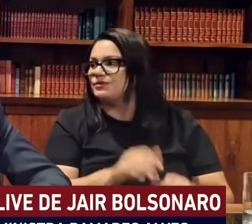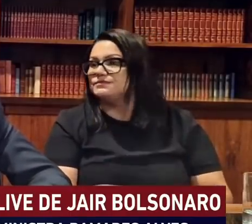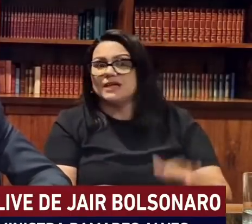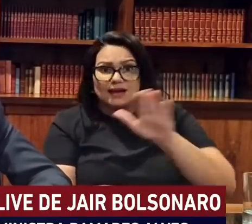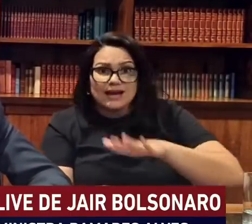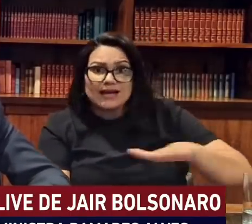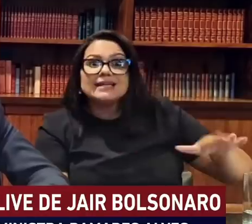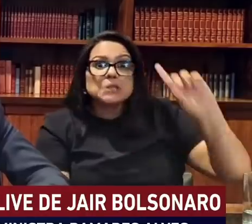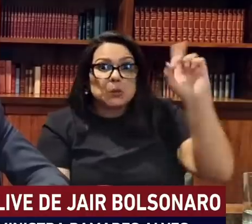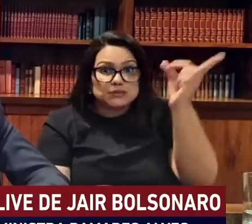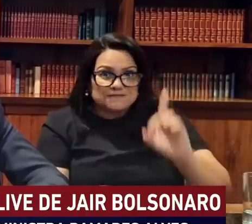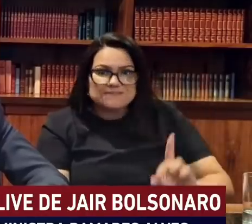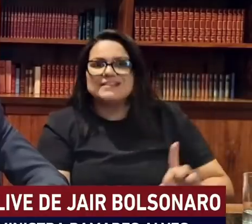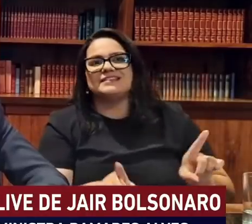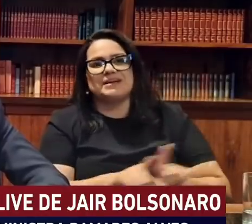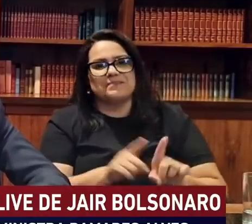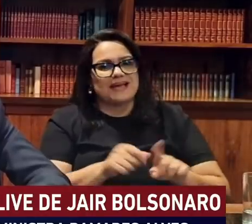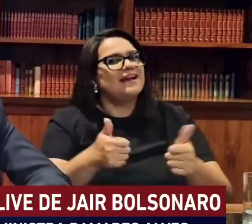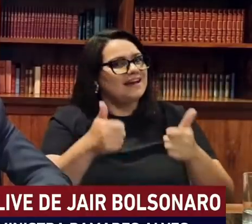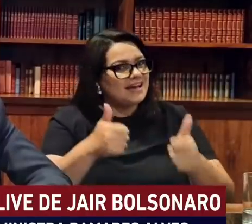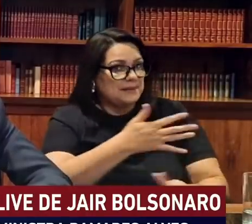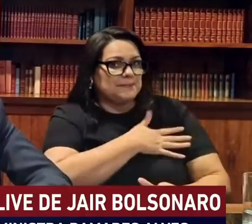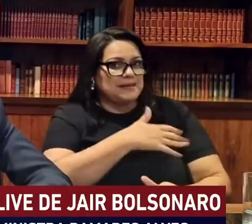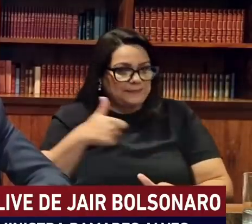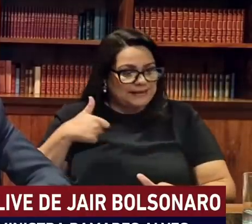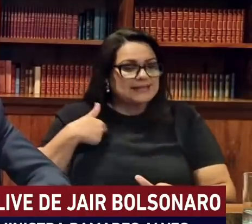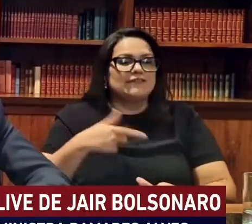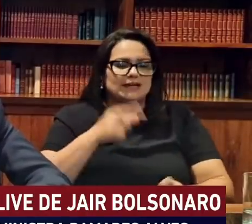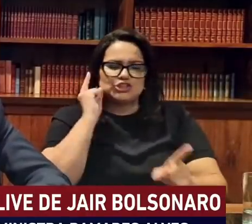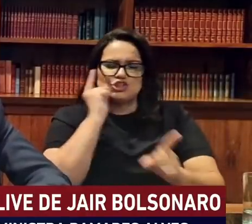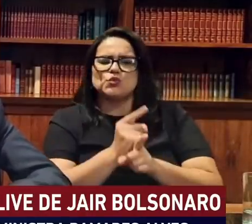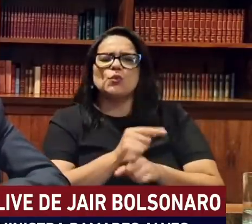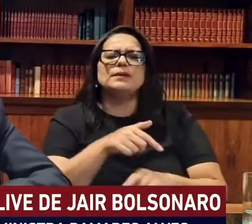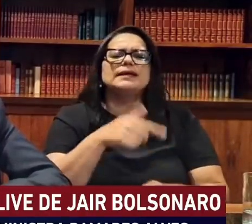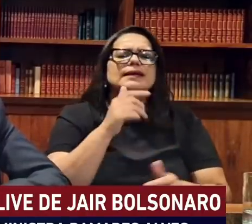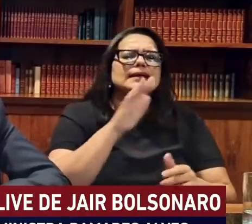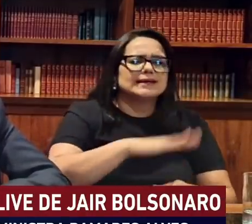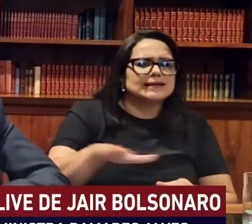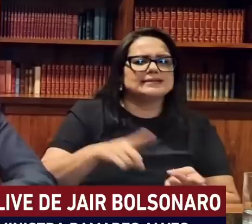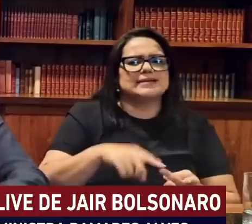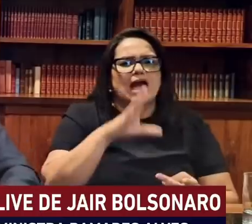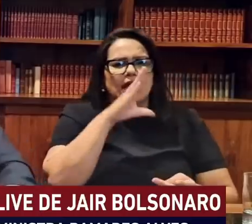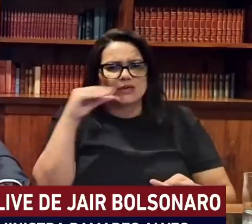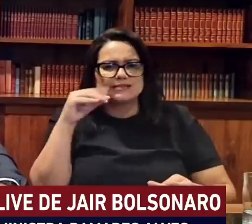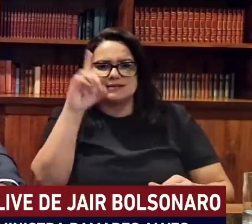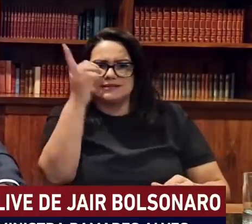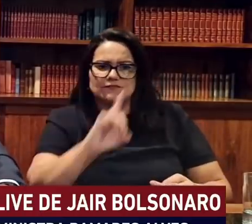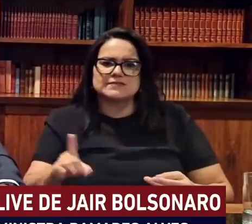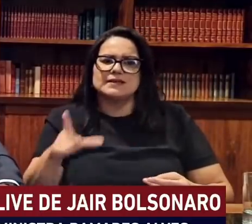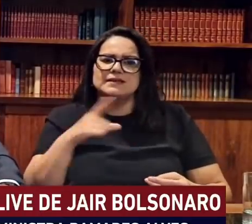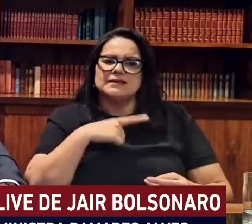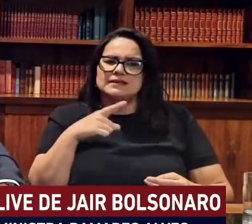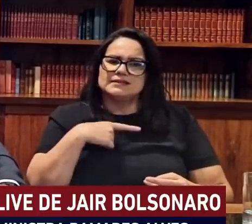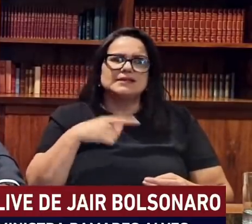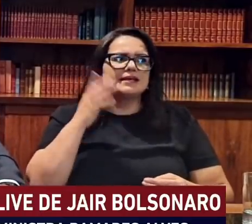com deficiência? Graças à primeira-dama, nós vamos identificar crianças e adolescentes com deficiência já,